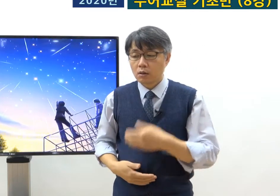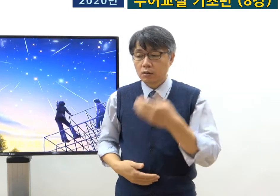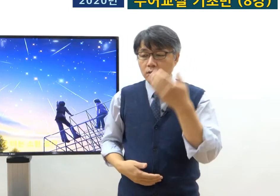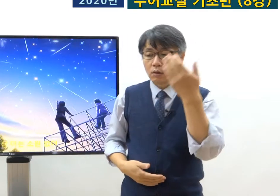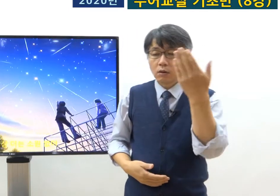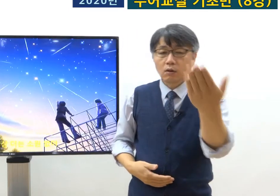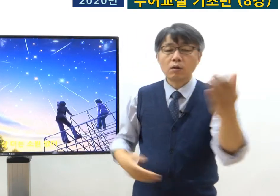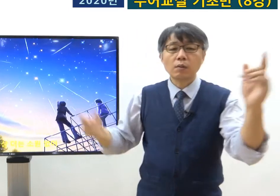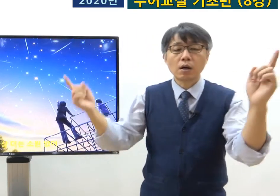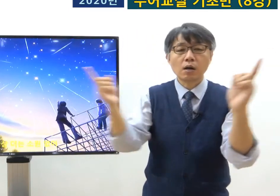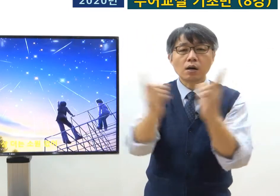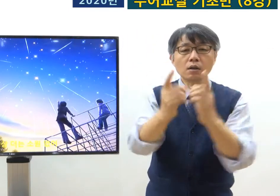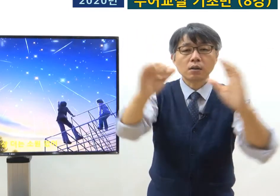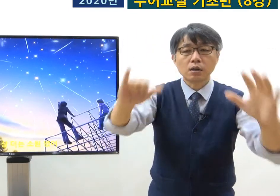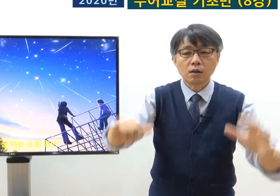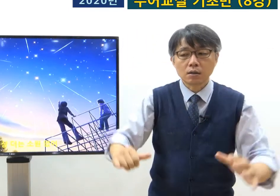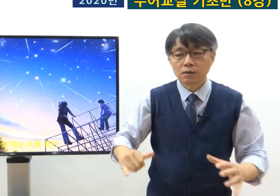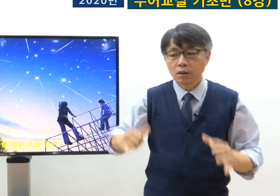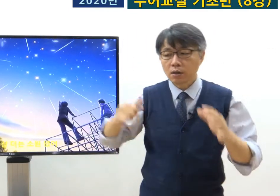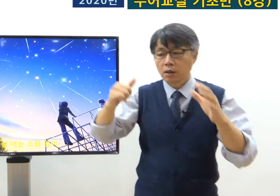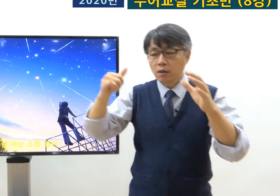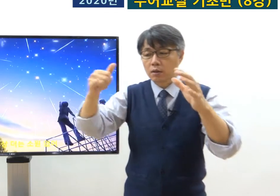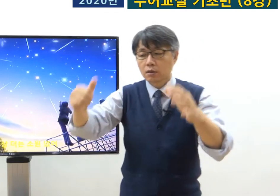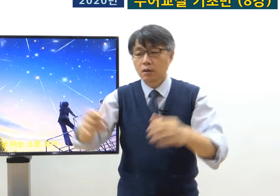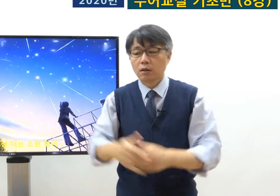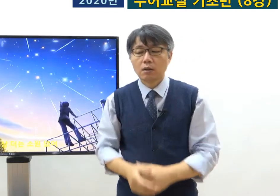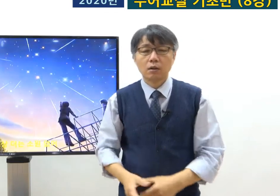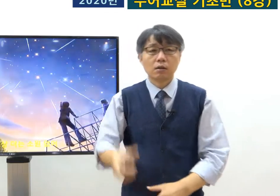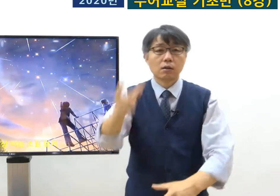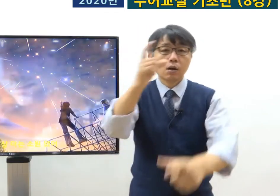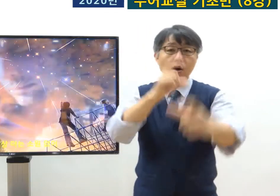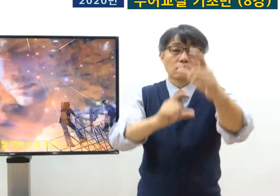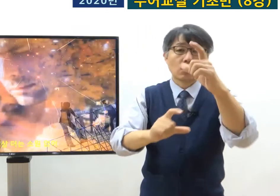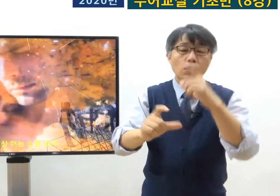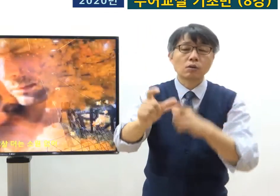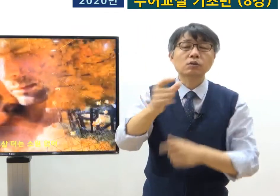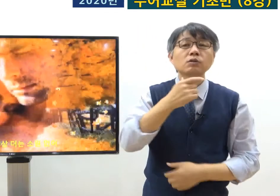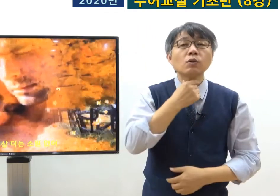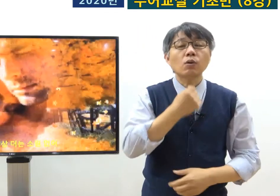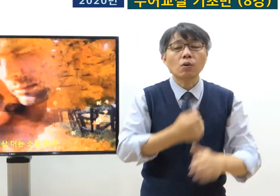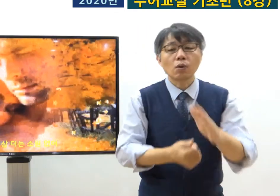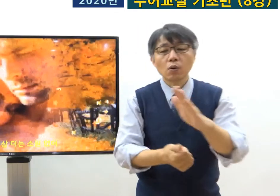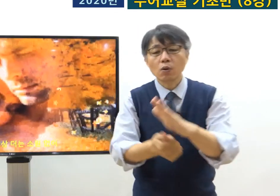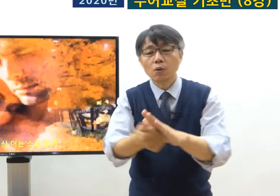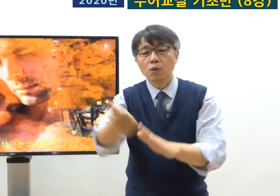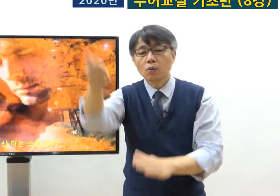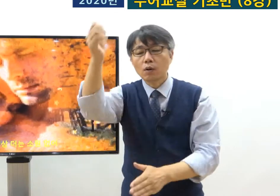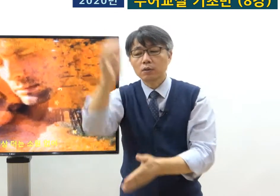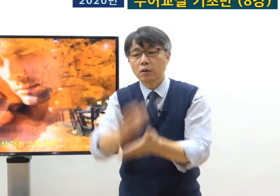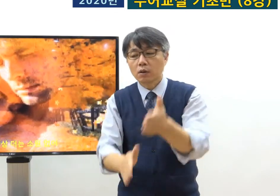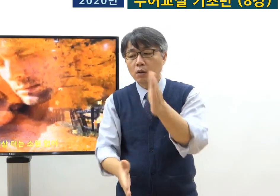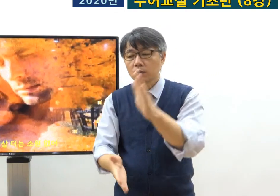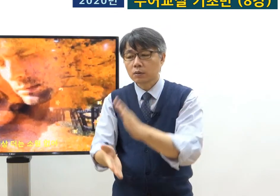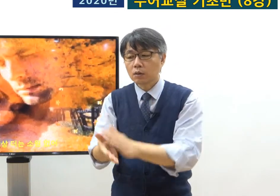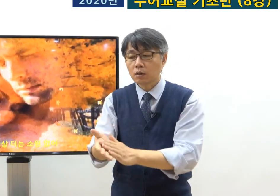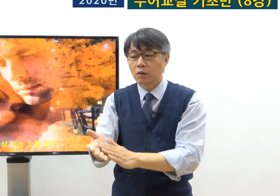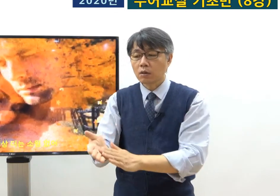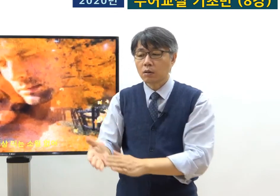널 만난 세상 더는 소원 없어